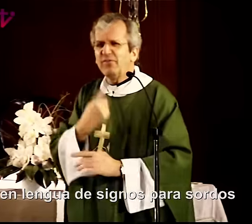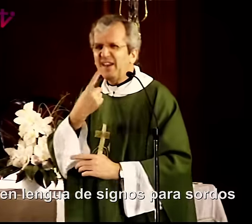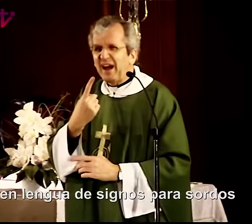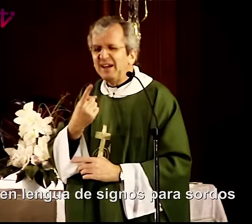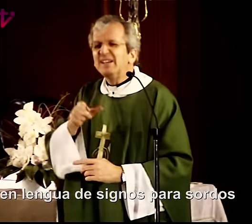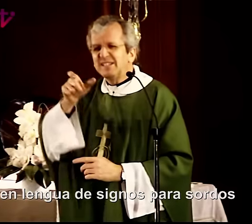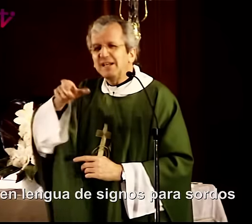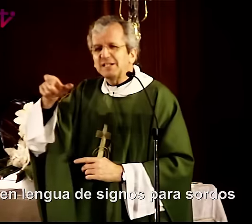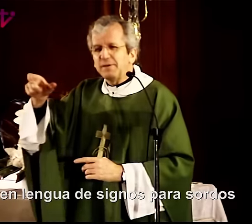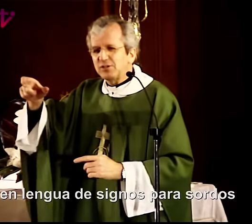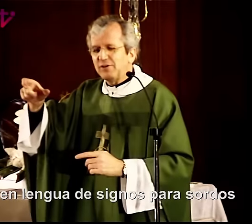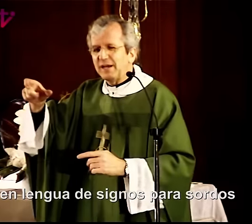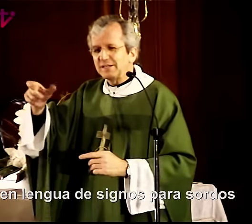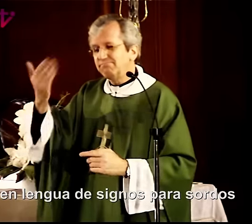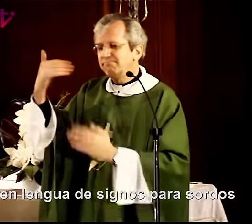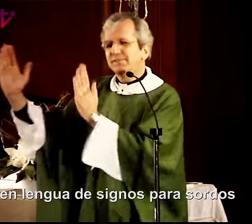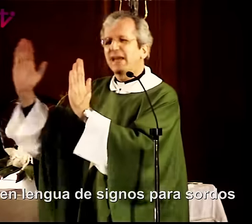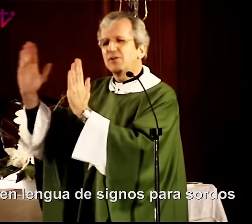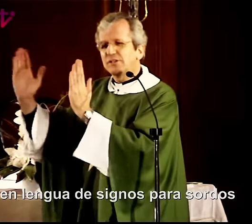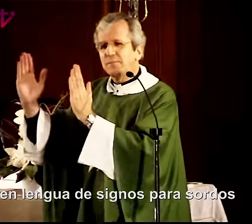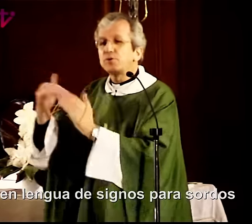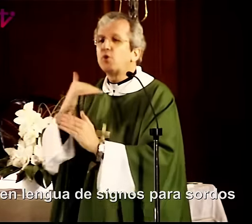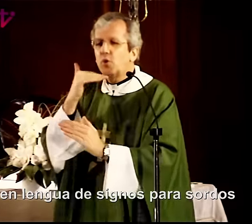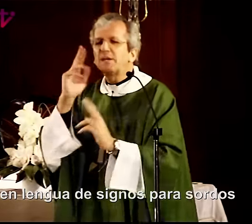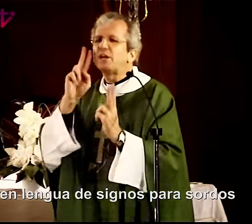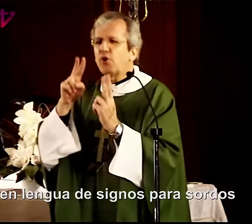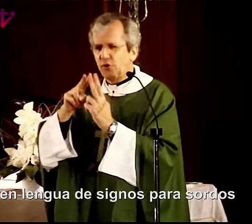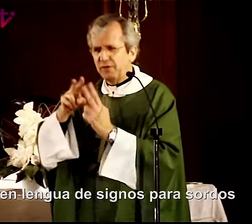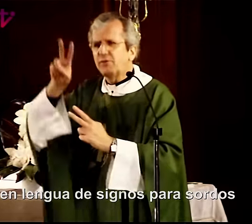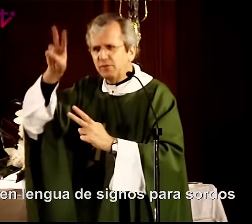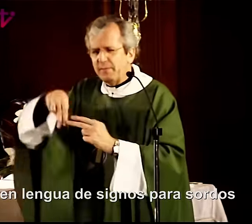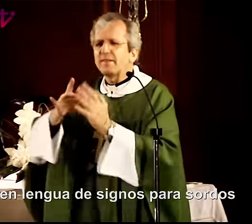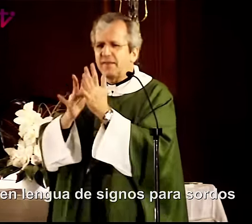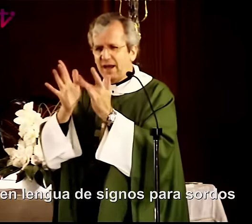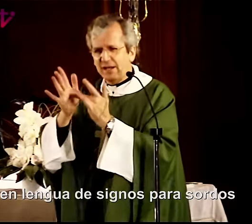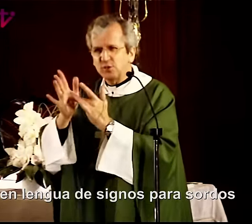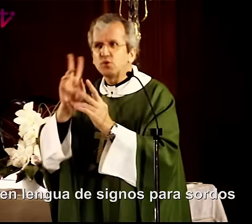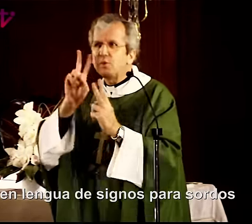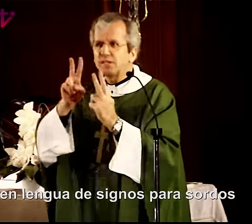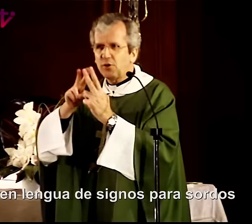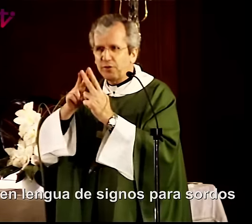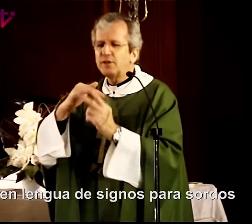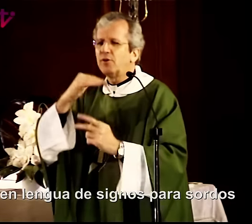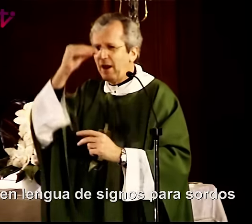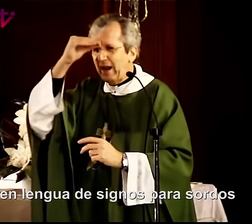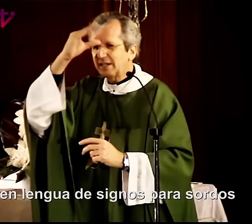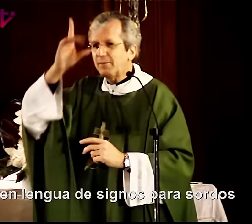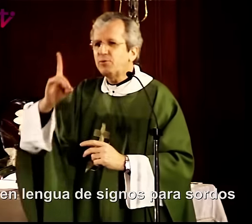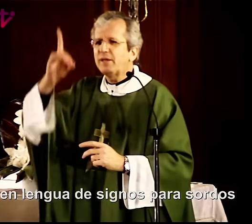dirá: si las personas de aquellos tiempos hubiesen conocido de verdad a Jesús, hubiesen conocido la sabiduría de